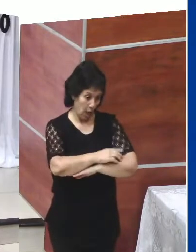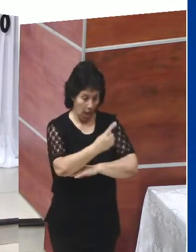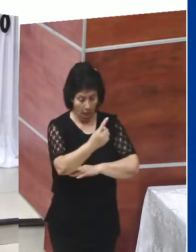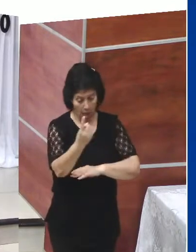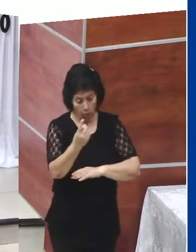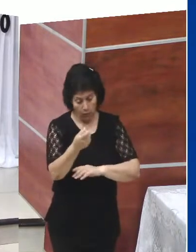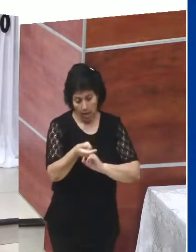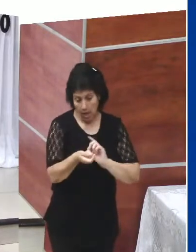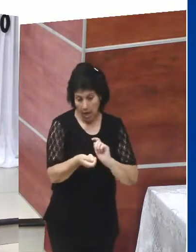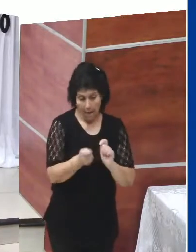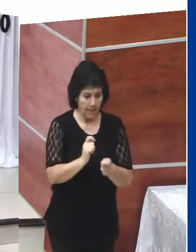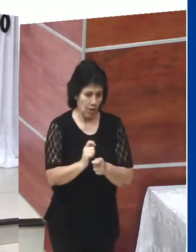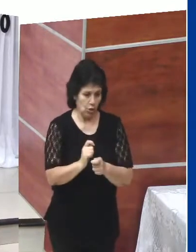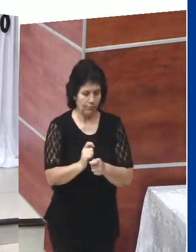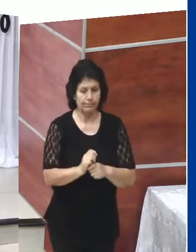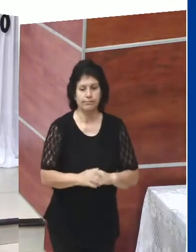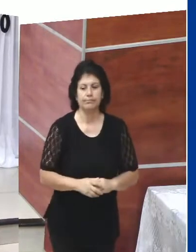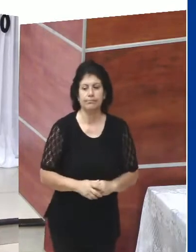Actitud,